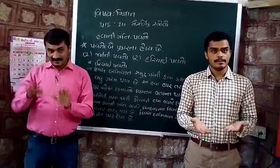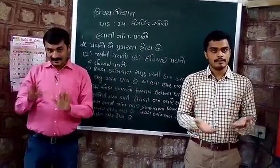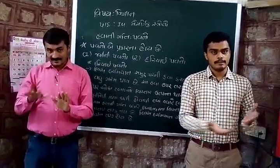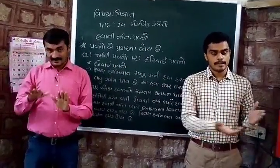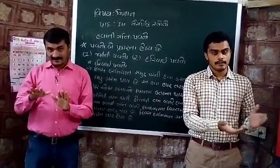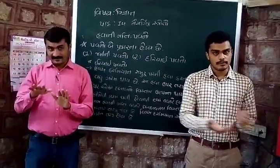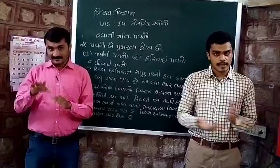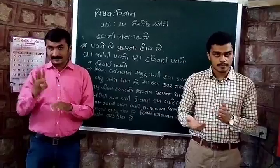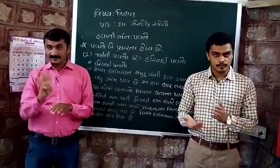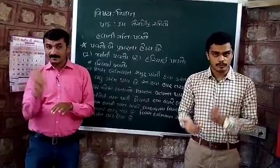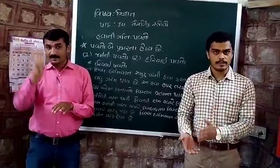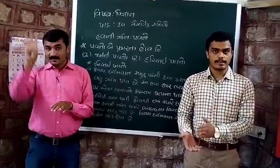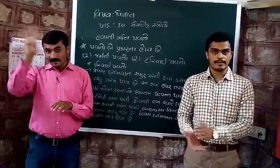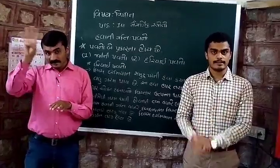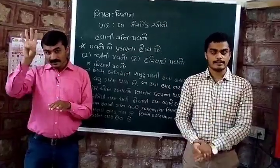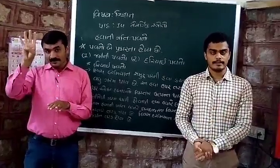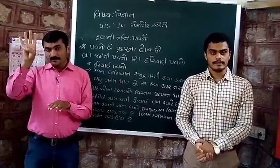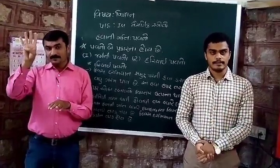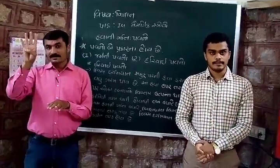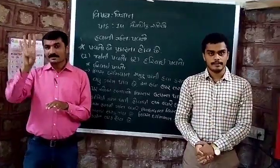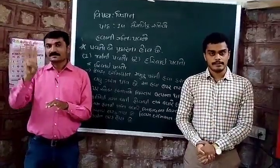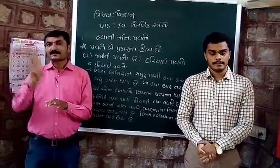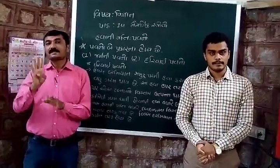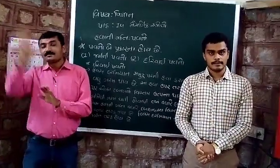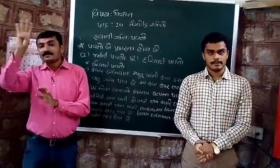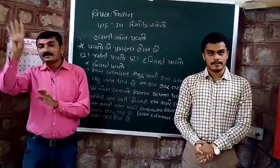છે તેનું સ્થાન પૂર્તિ કરે.